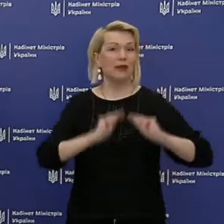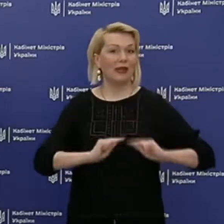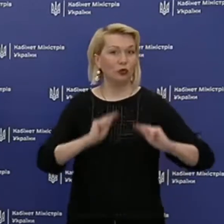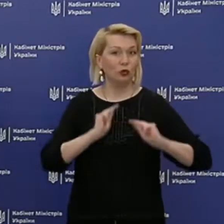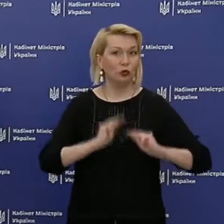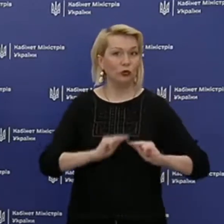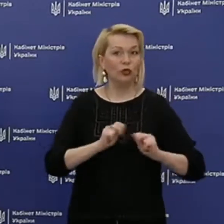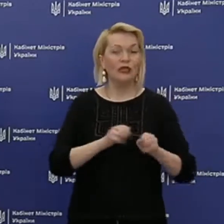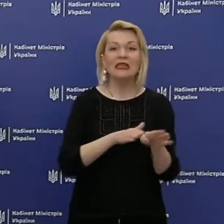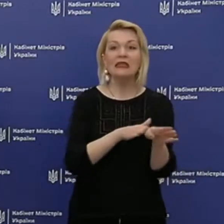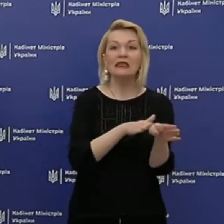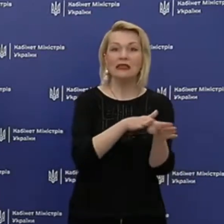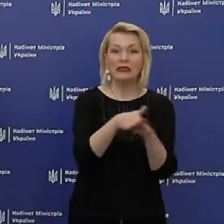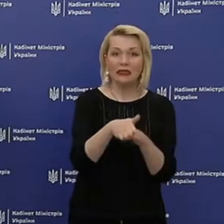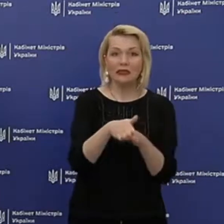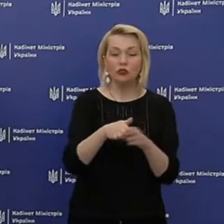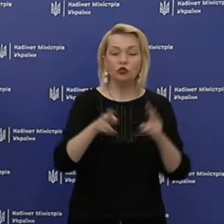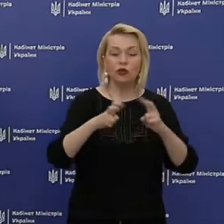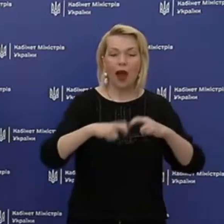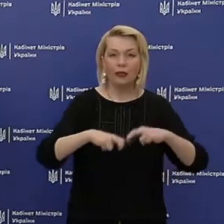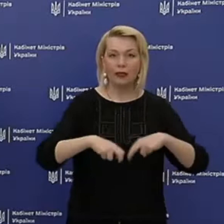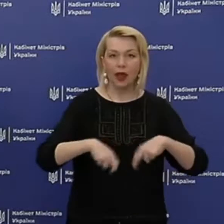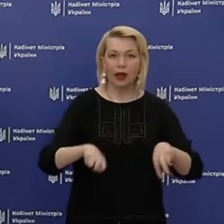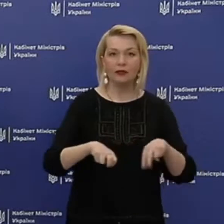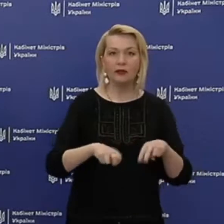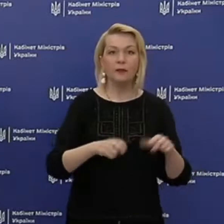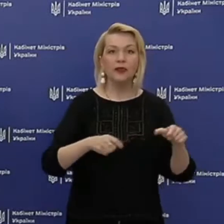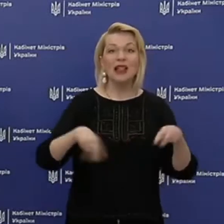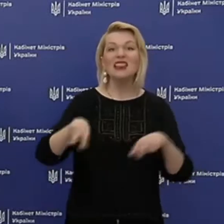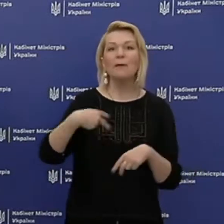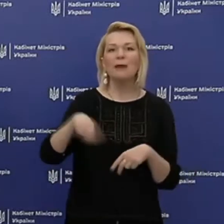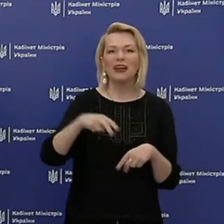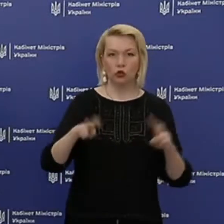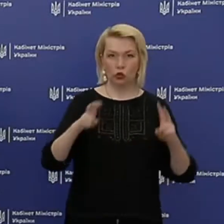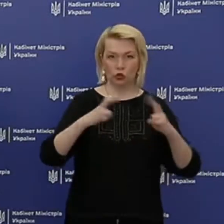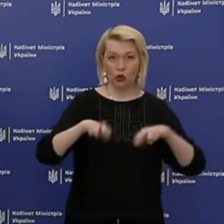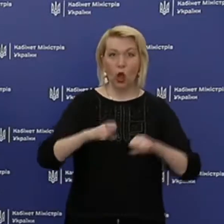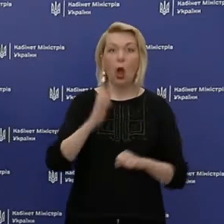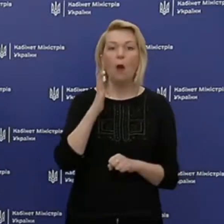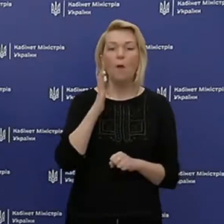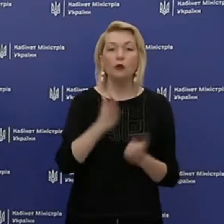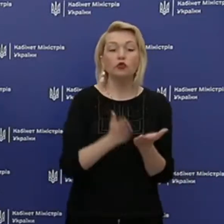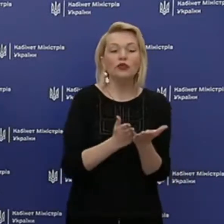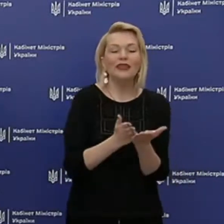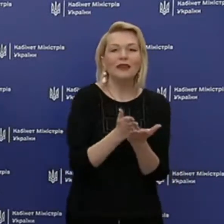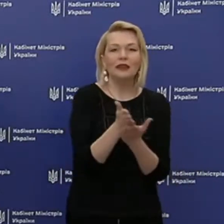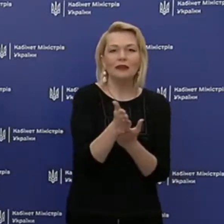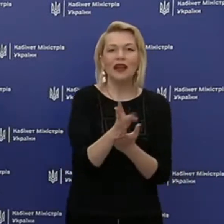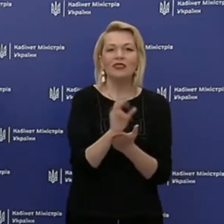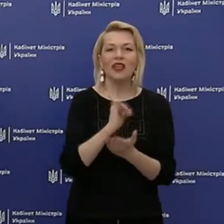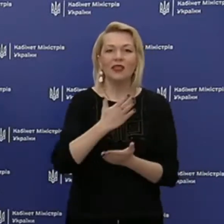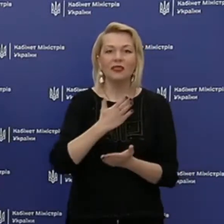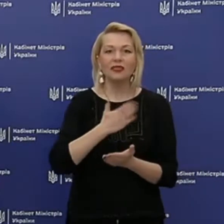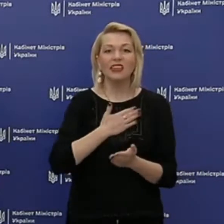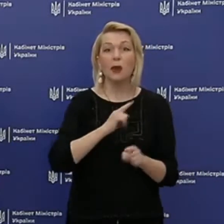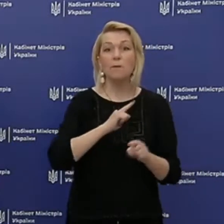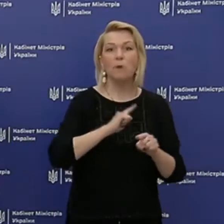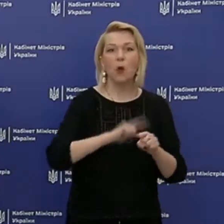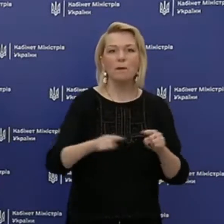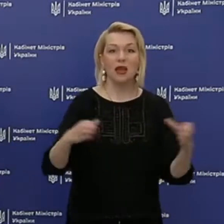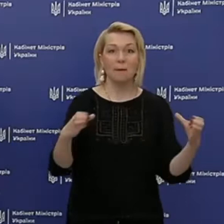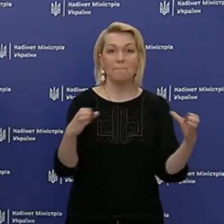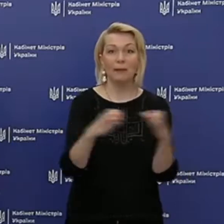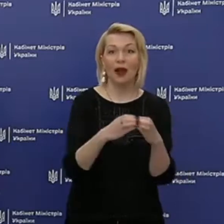і здійснюють аналізи, лабораторні дослідження. Вони будуть йти на наші мобільні бригади,